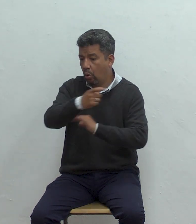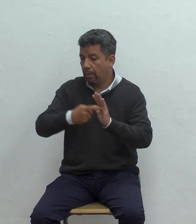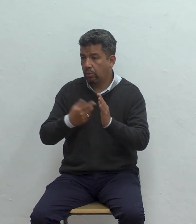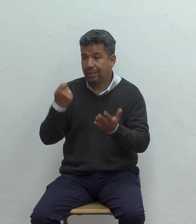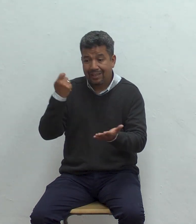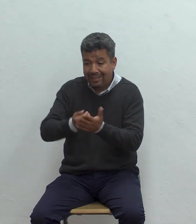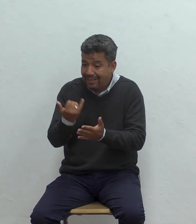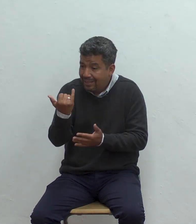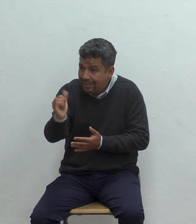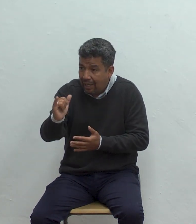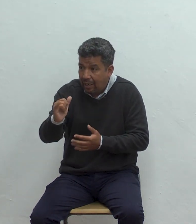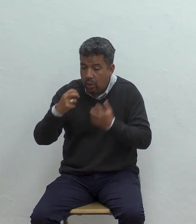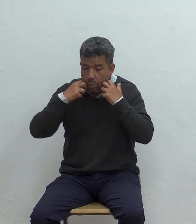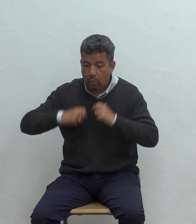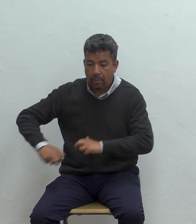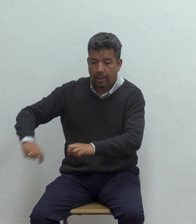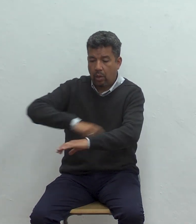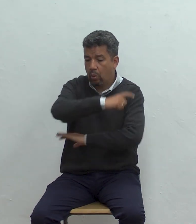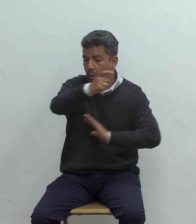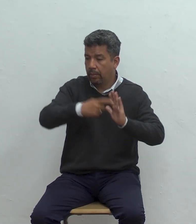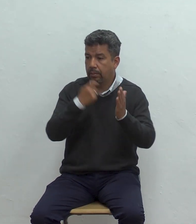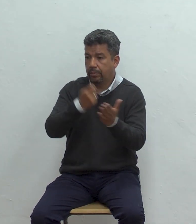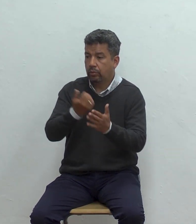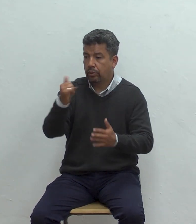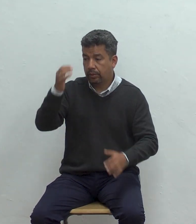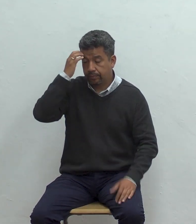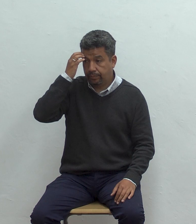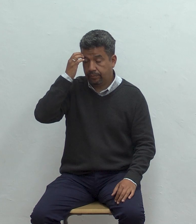pecados de toda la humanidad.